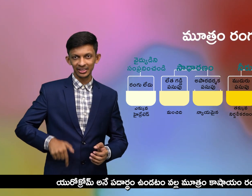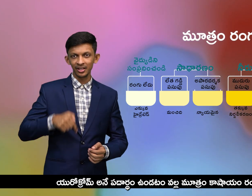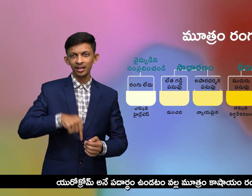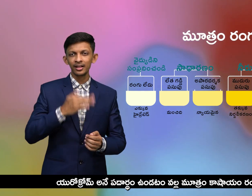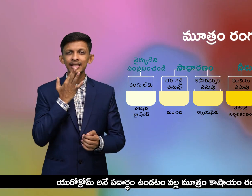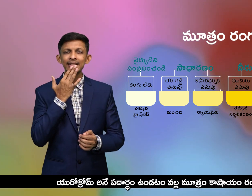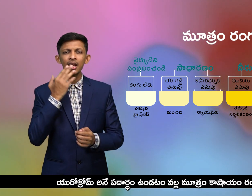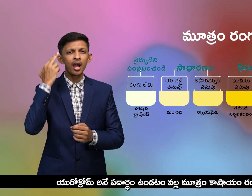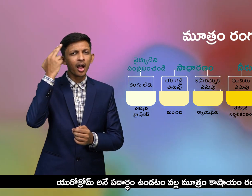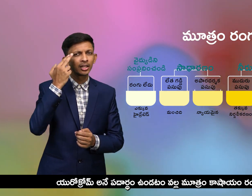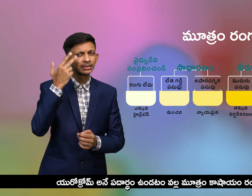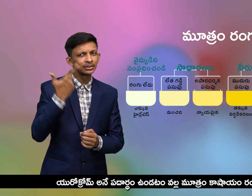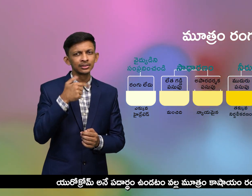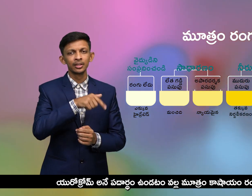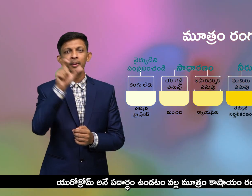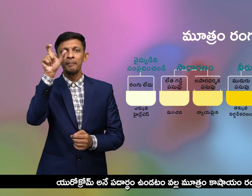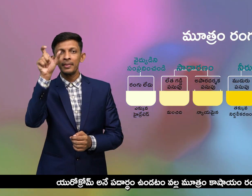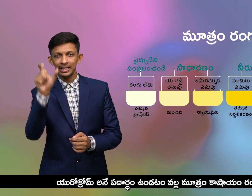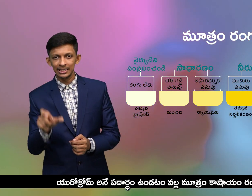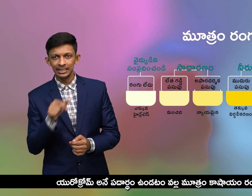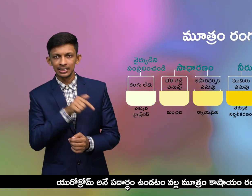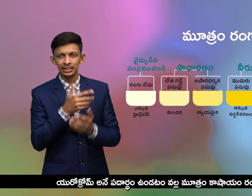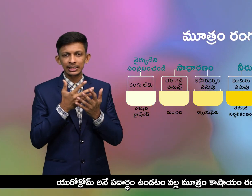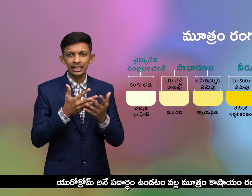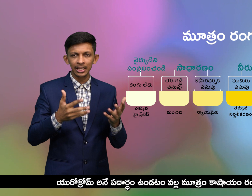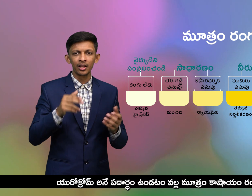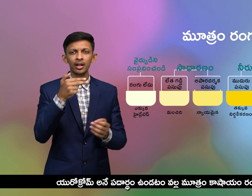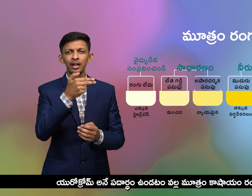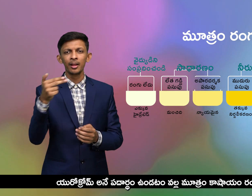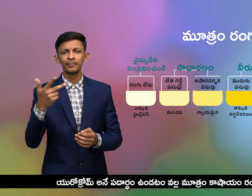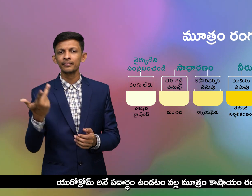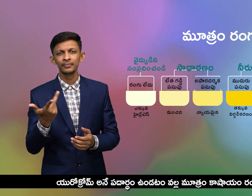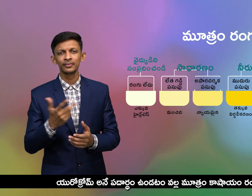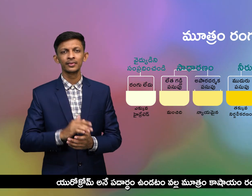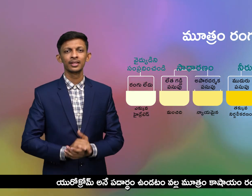యూరోక్రోమ్ అనే పదార్థం ఉండటం వల్ల మూత్రం కాషాయం రంగులో ఉంటుంది.